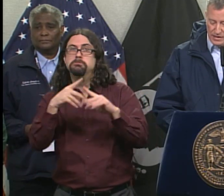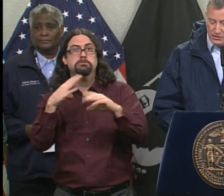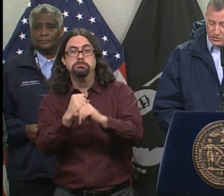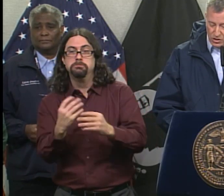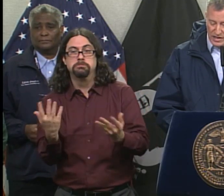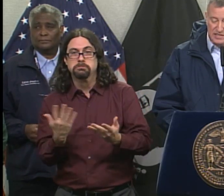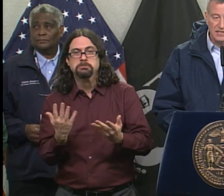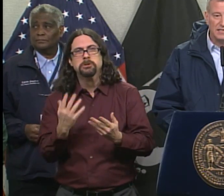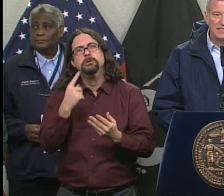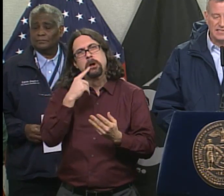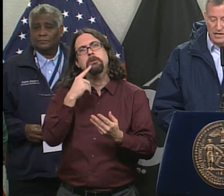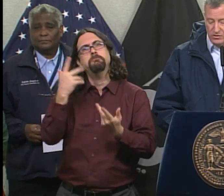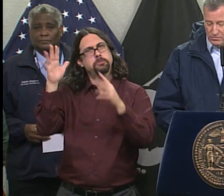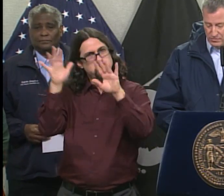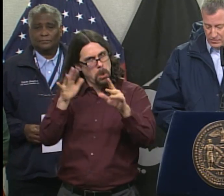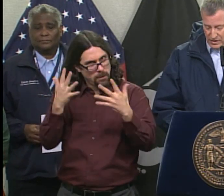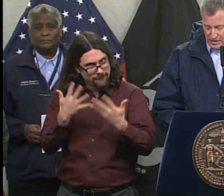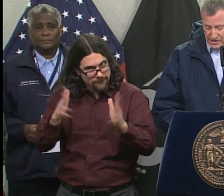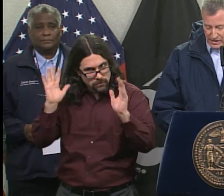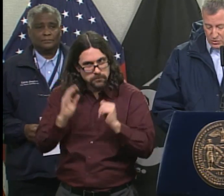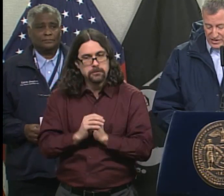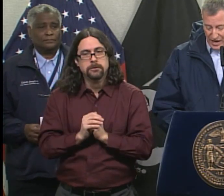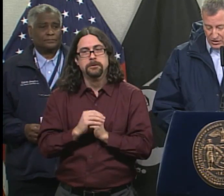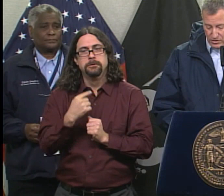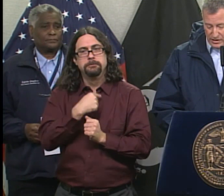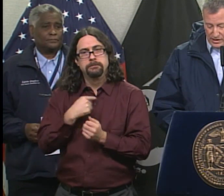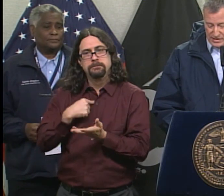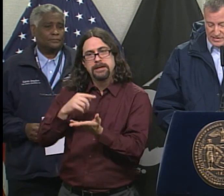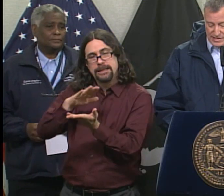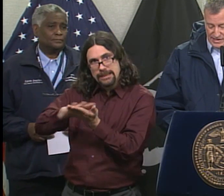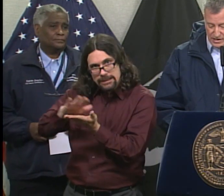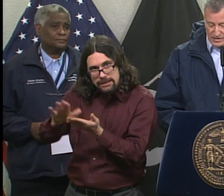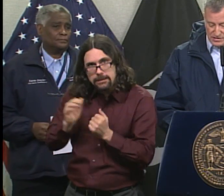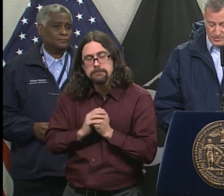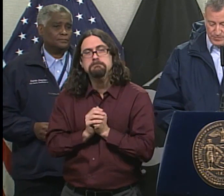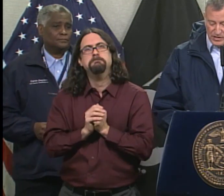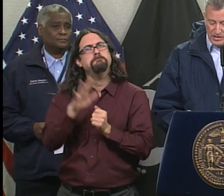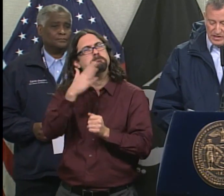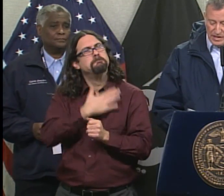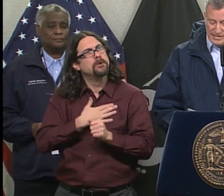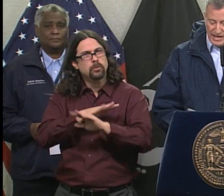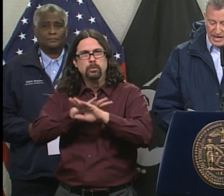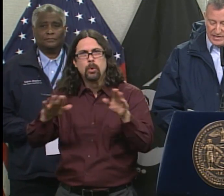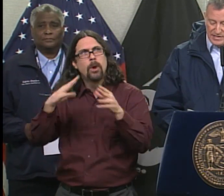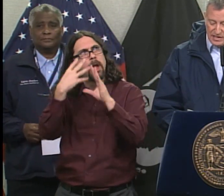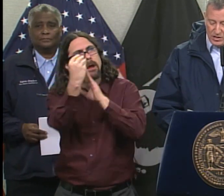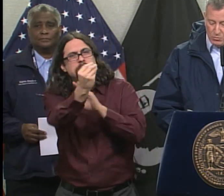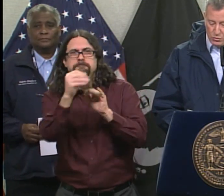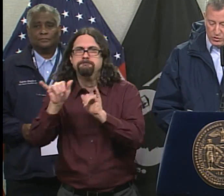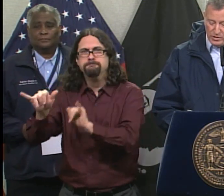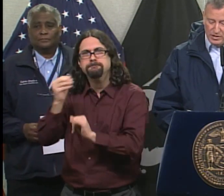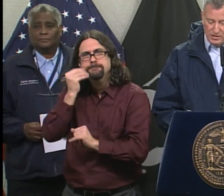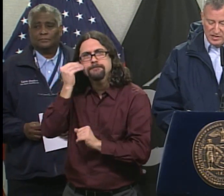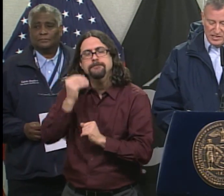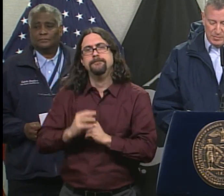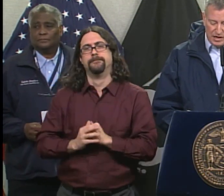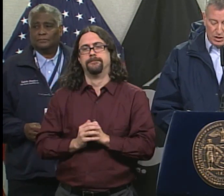si no es necesario. Tengan cuidado en las cercas. Las calles están